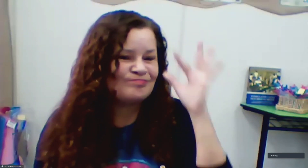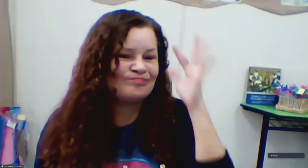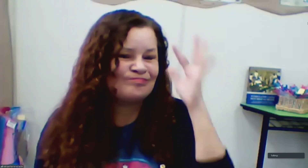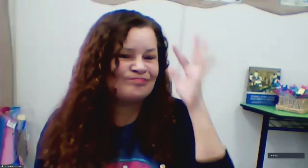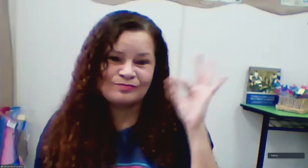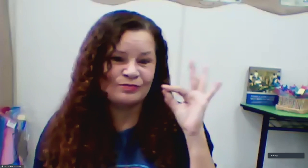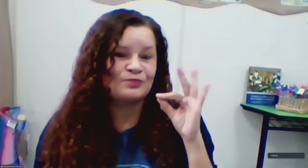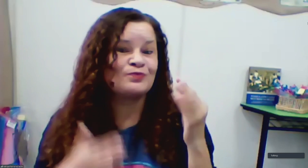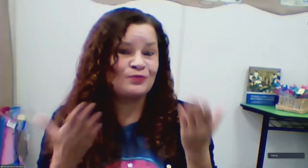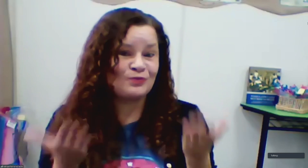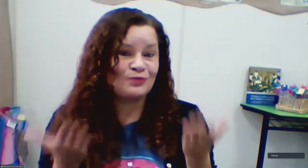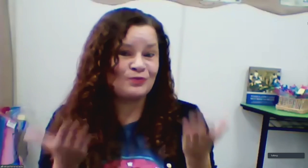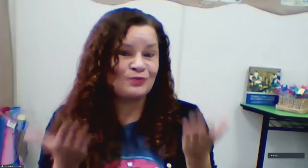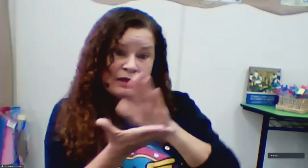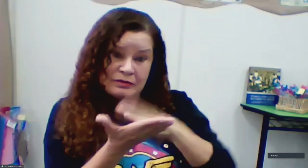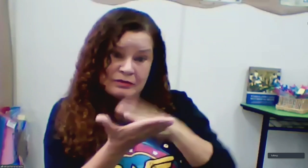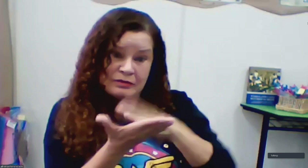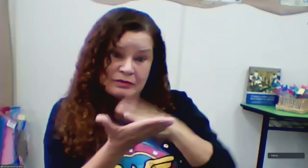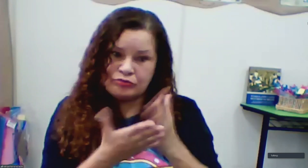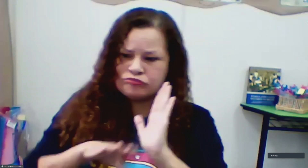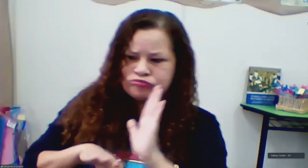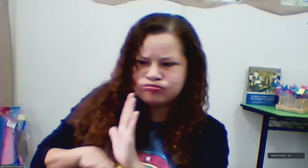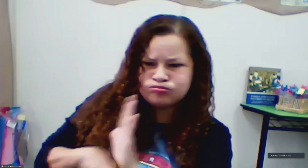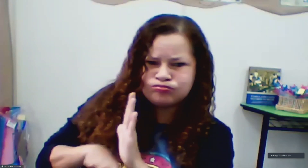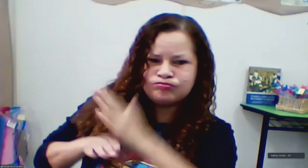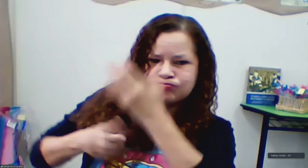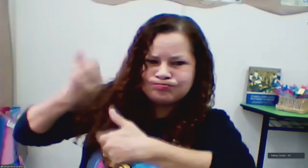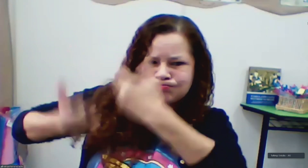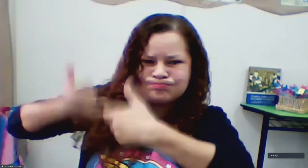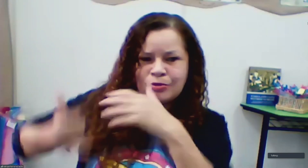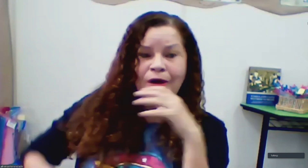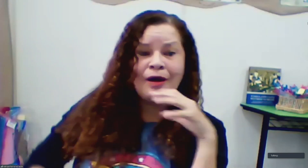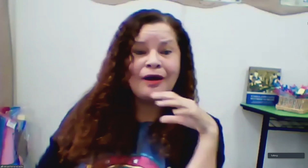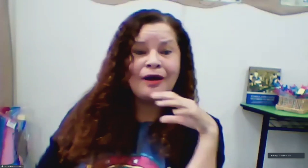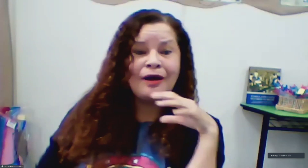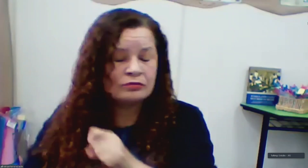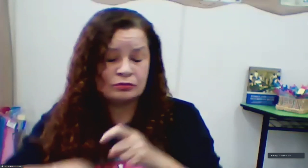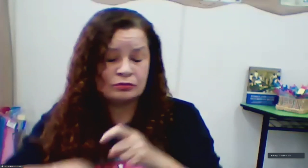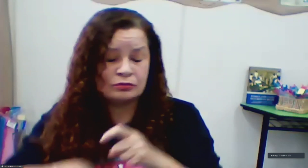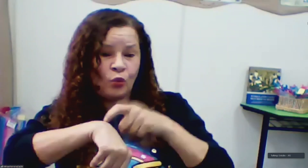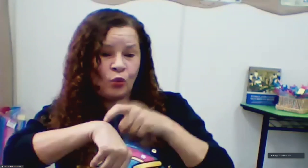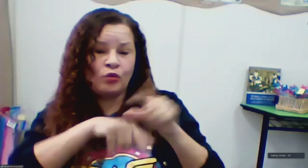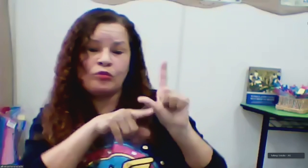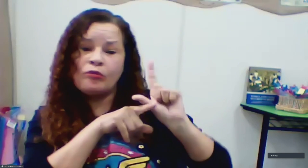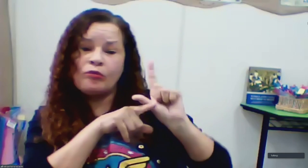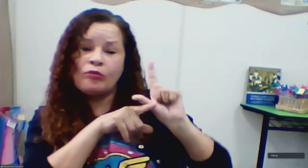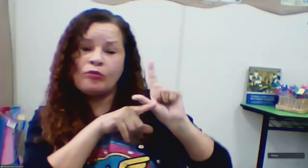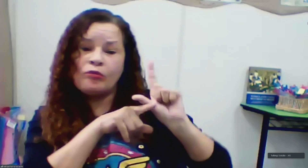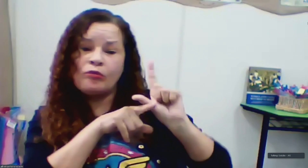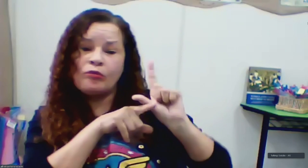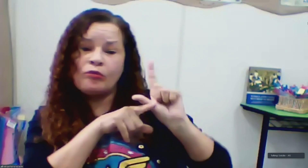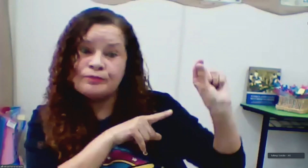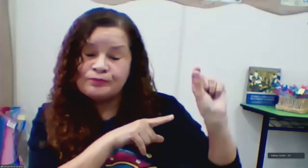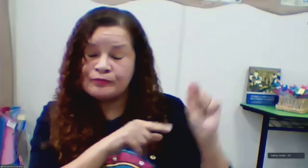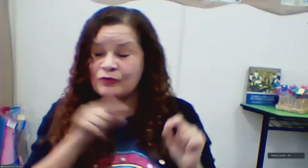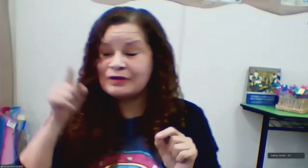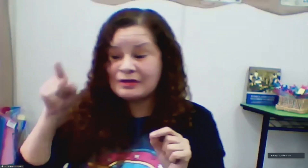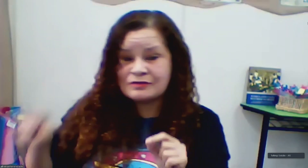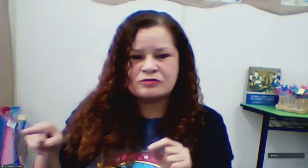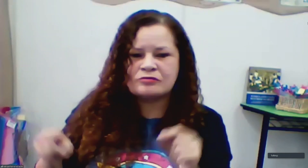ficou claro. E sabe, se tivesse o intérprete seria bem mais rápido. De repente acabou a aula e vai embora e